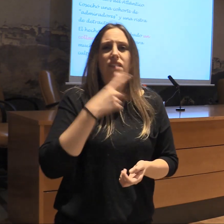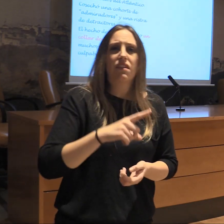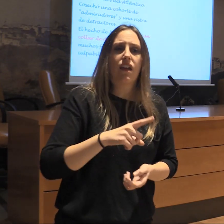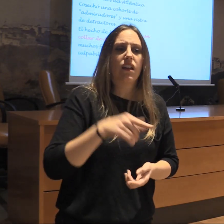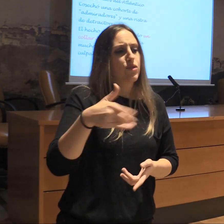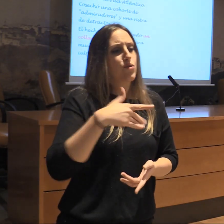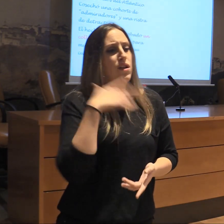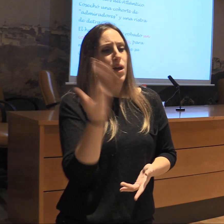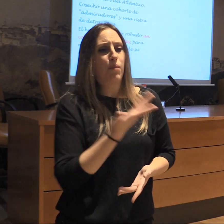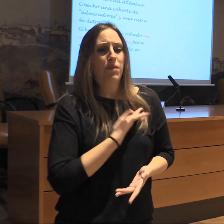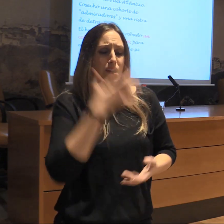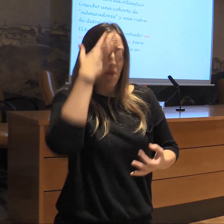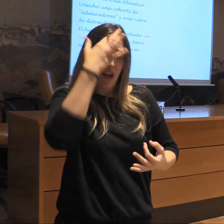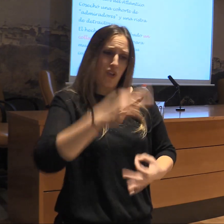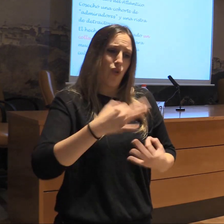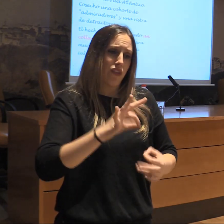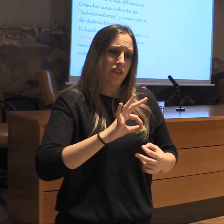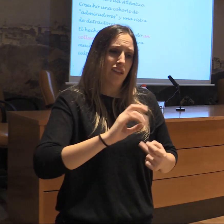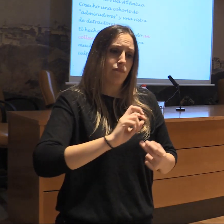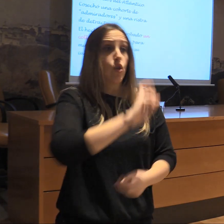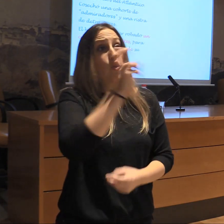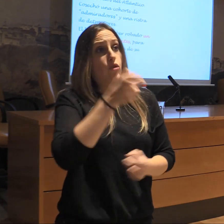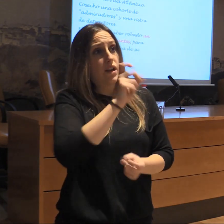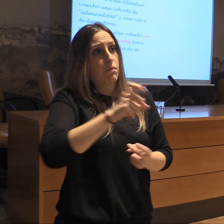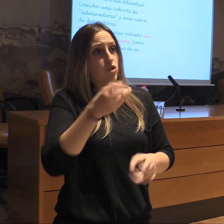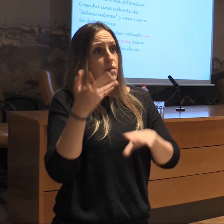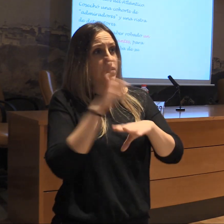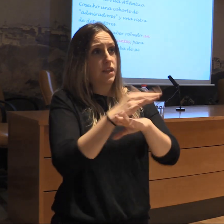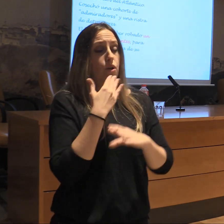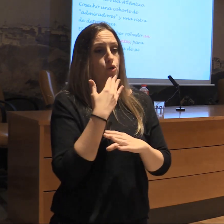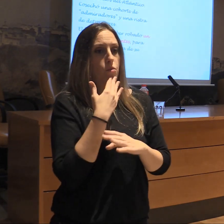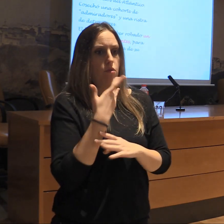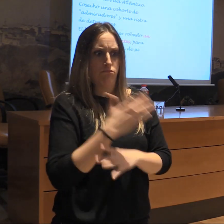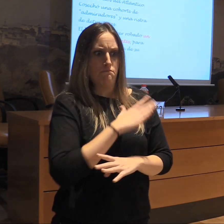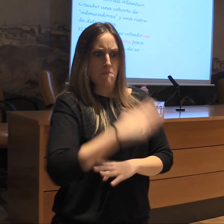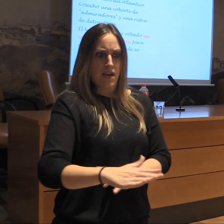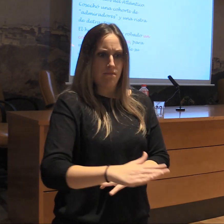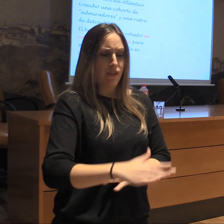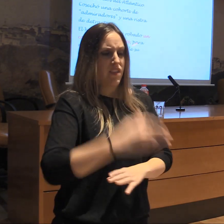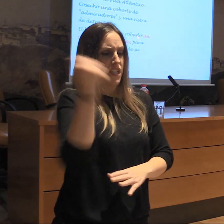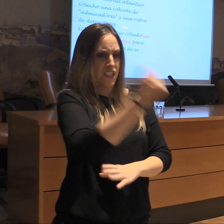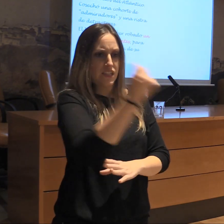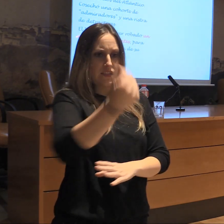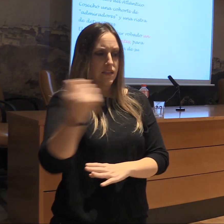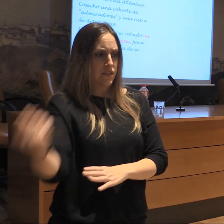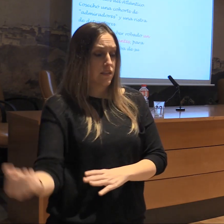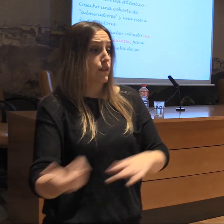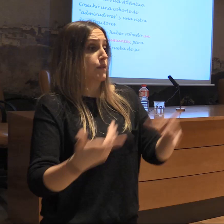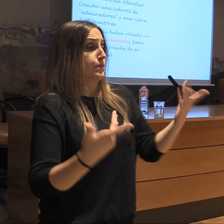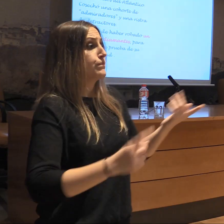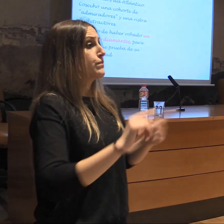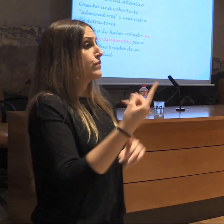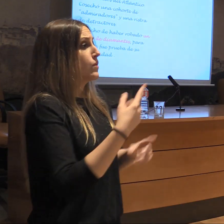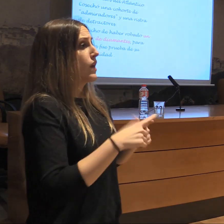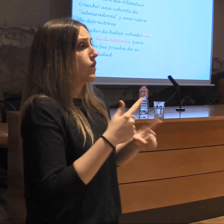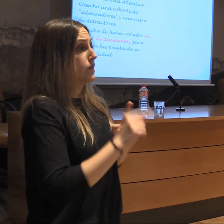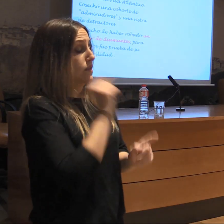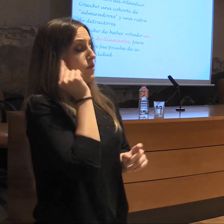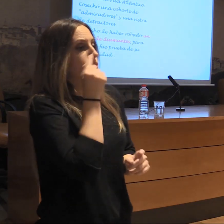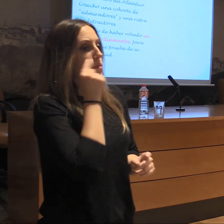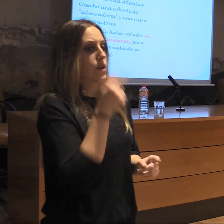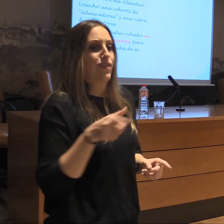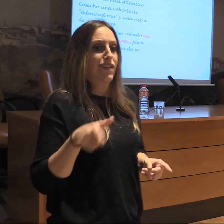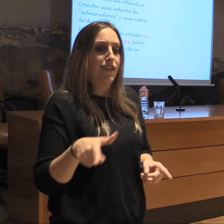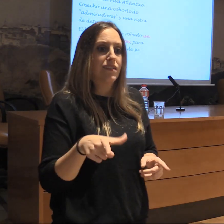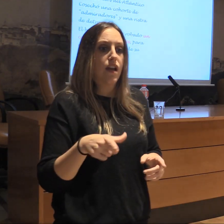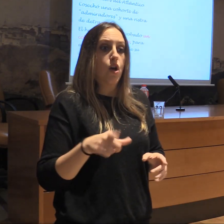una malvada asesina. En un momento dado de la investigación, una de las cosas que se descubrieron era que ella había robado un collar